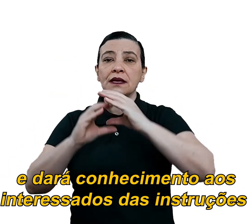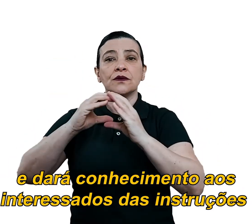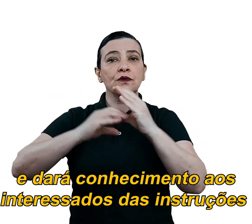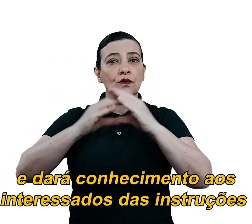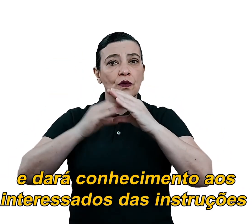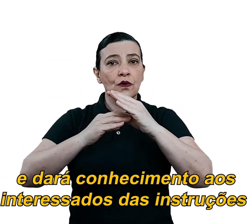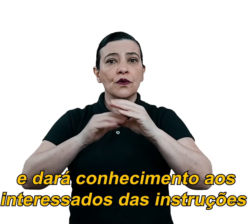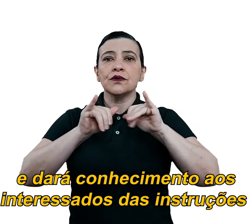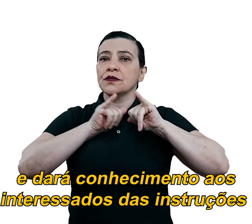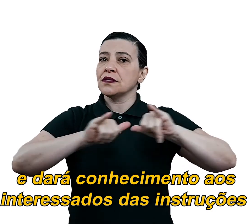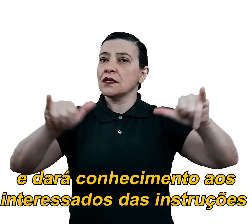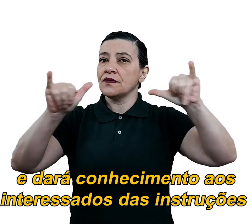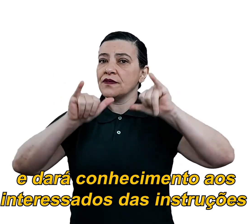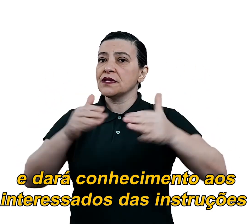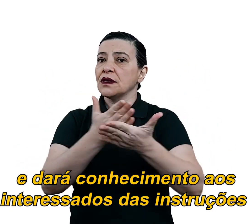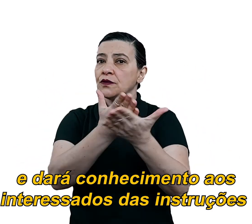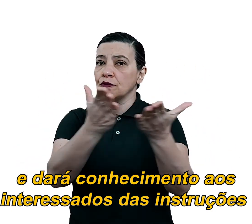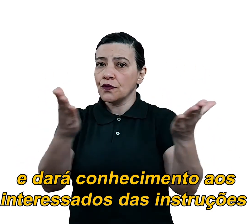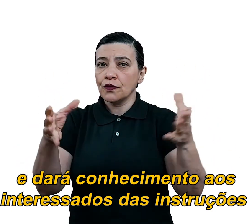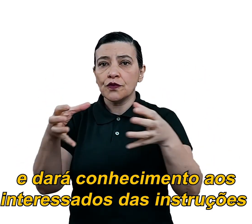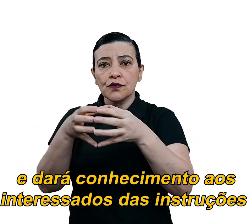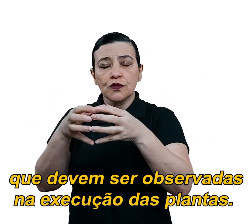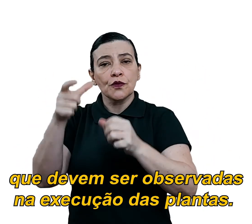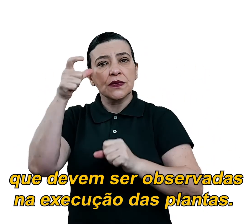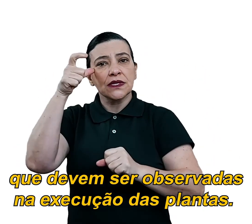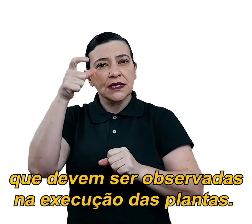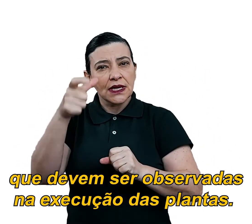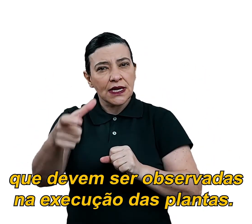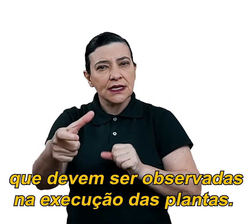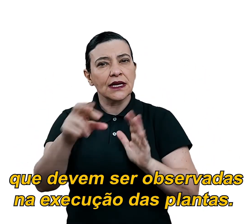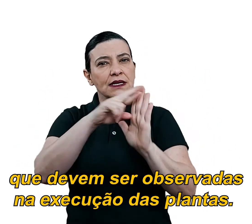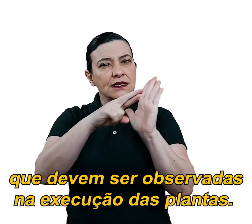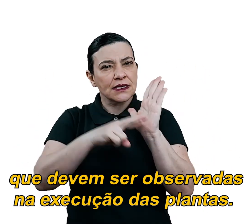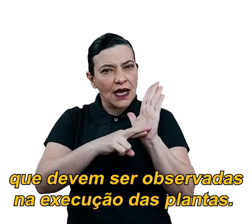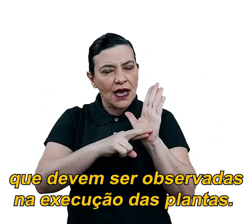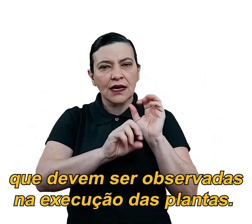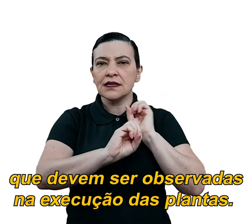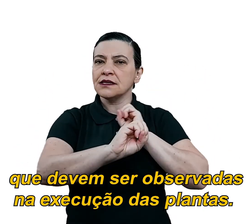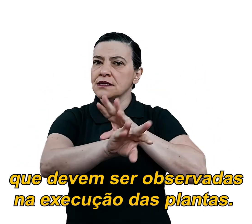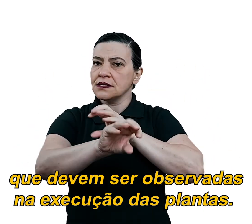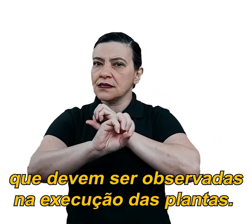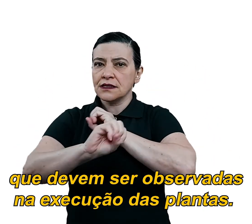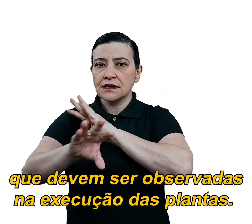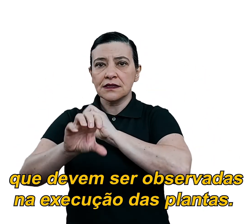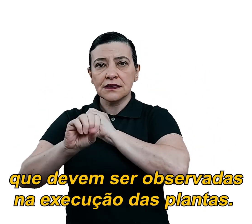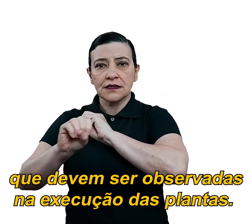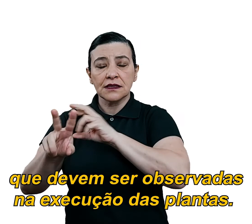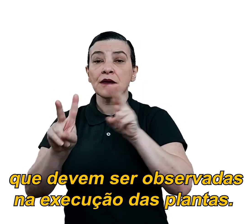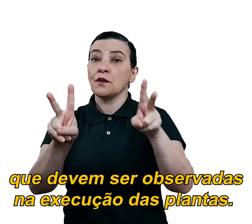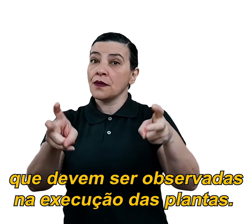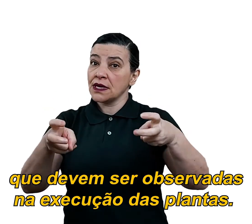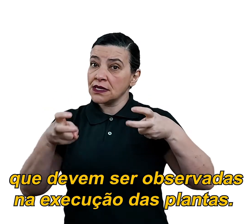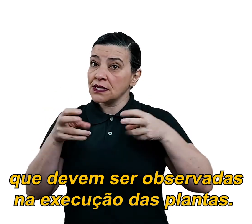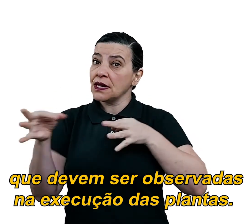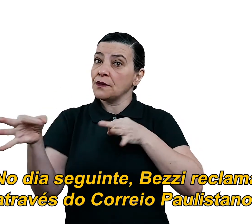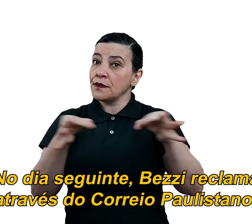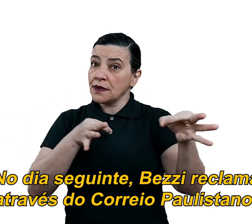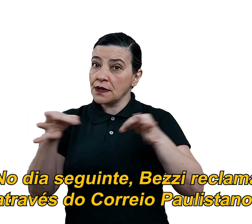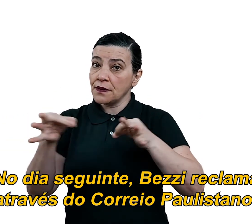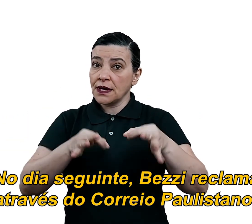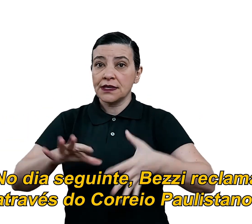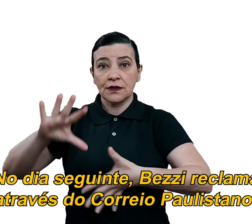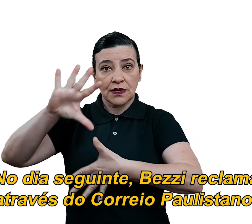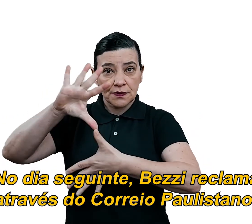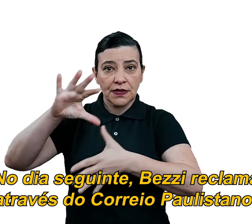e dará conhecimento aos interessados das instruções que devem ser observadas na execução das plantas. No